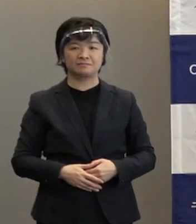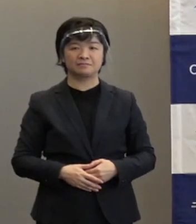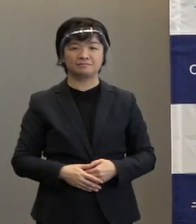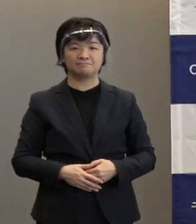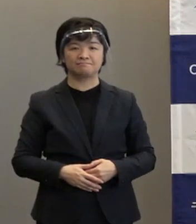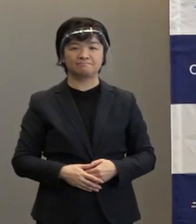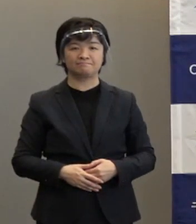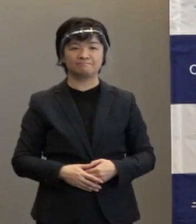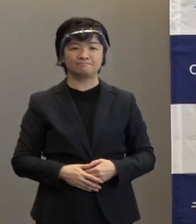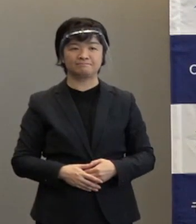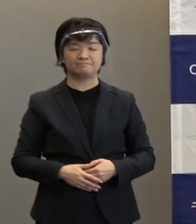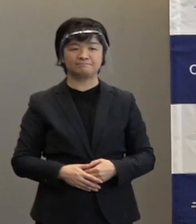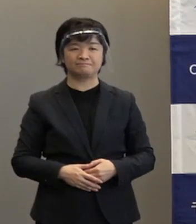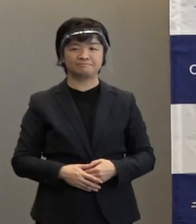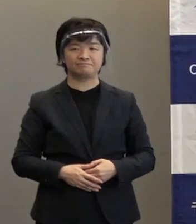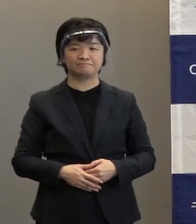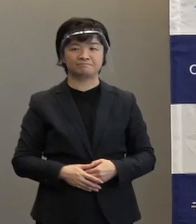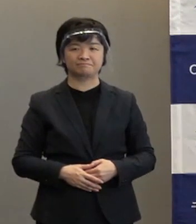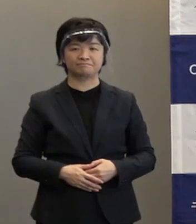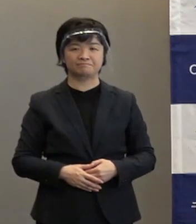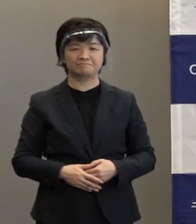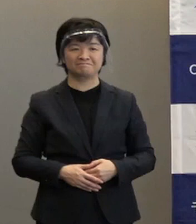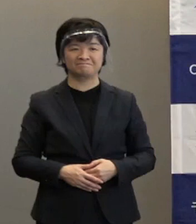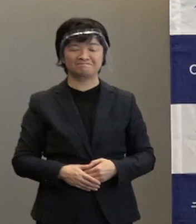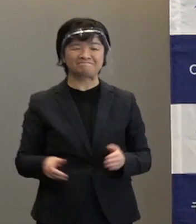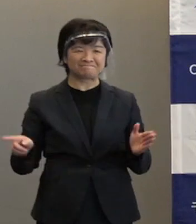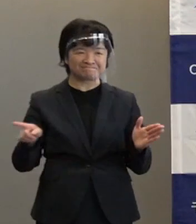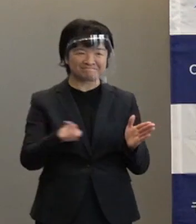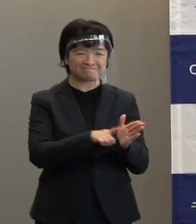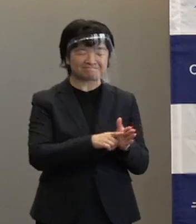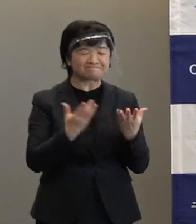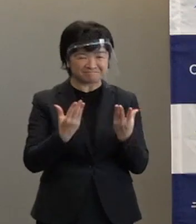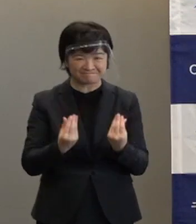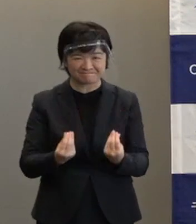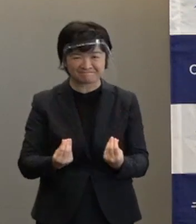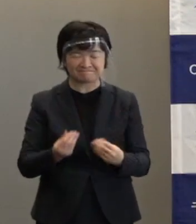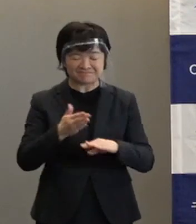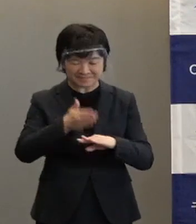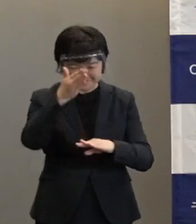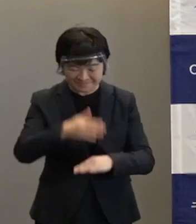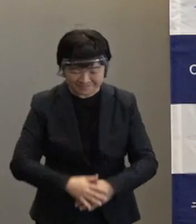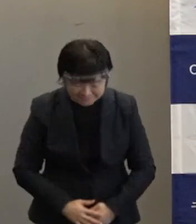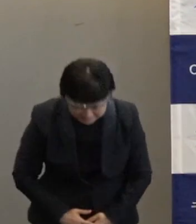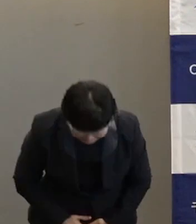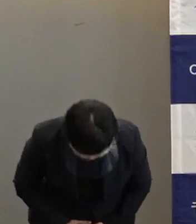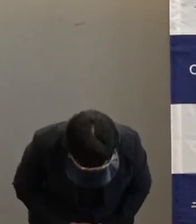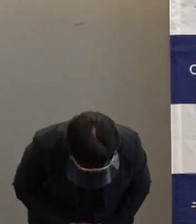よろしいでしょうか。それでは以上で定例記者会見を終了します。ありがとうございました。 ありがとうございました。